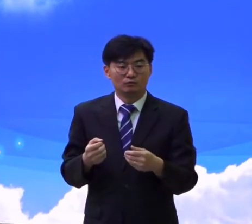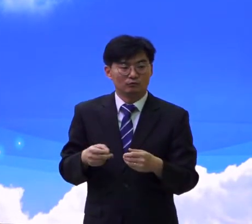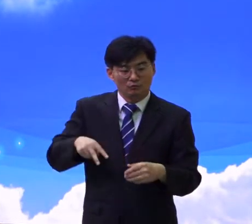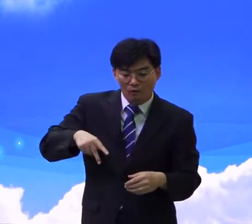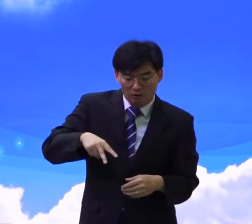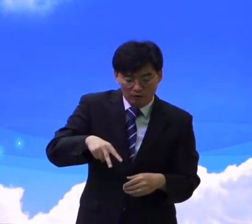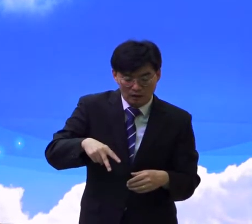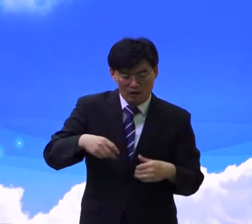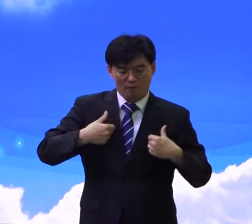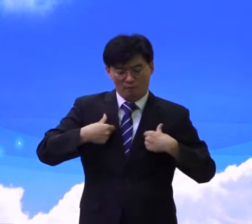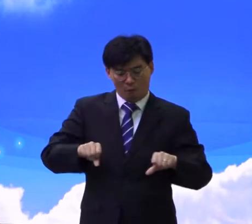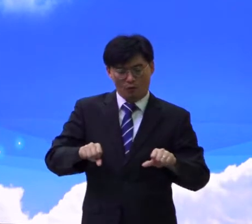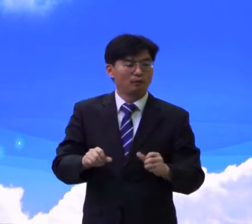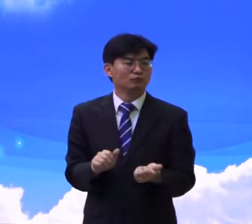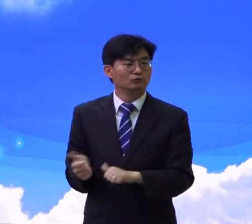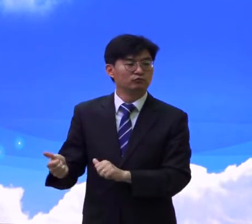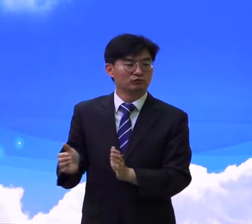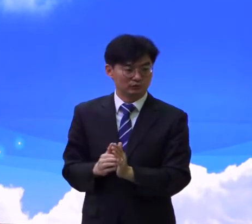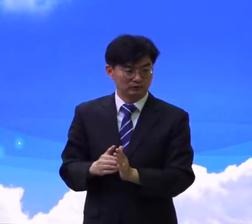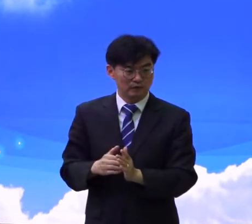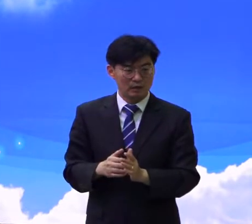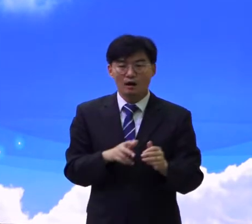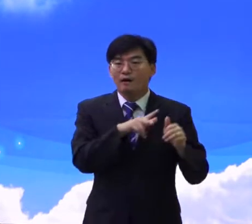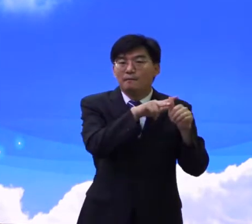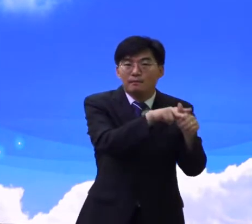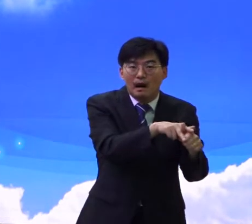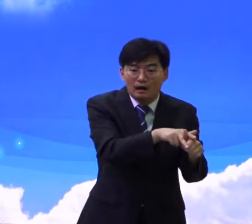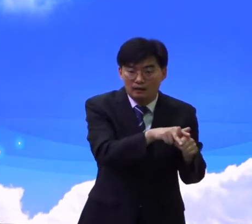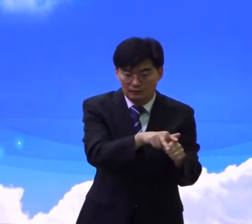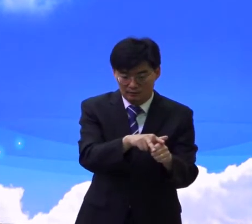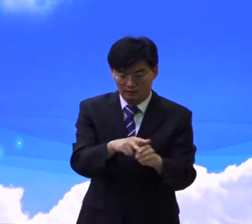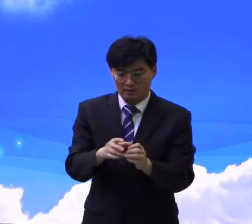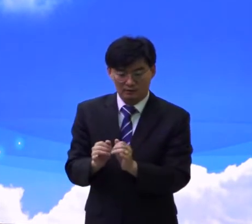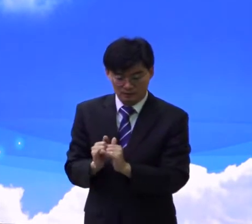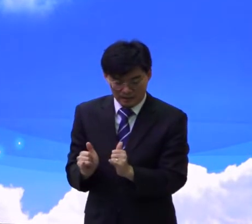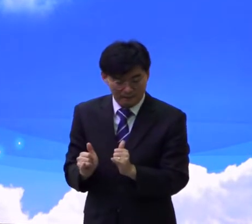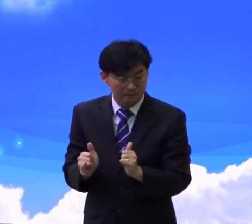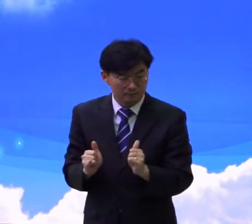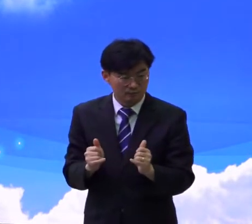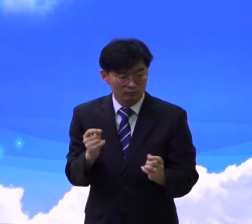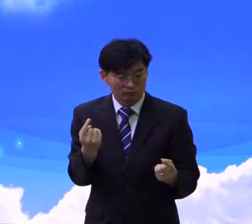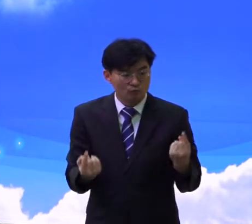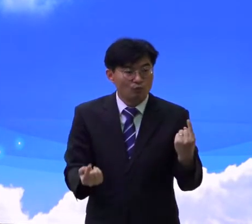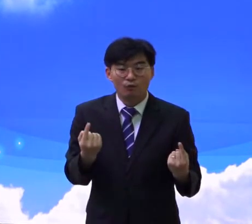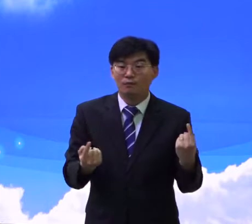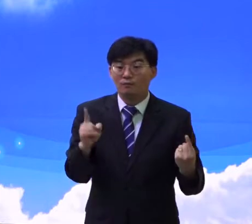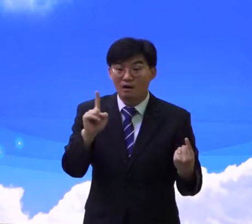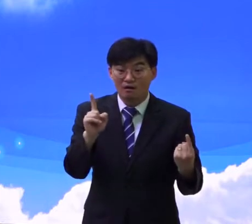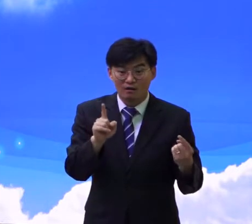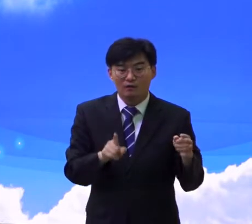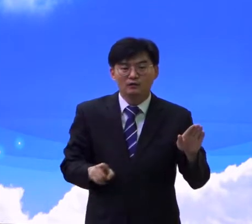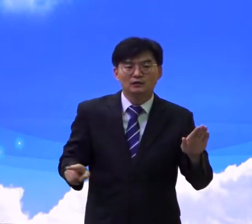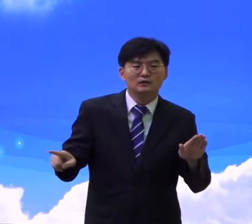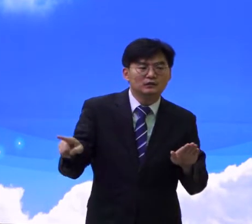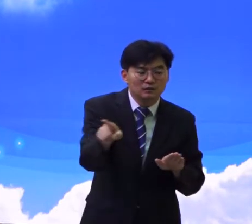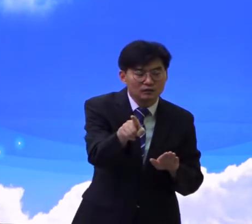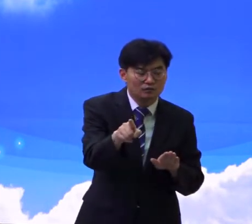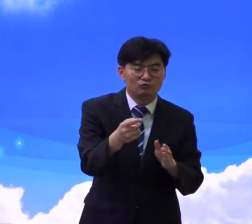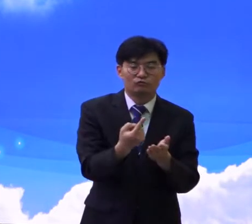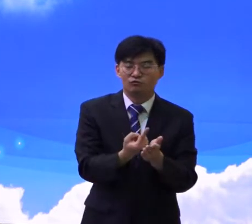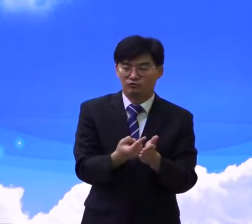예레미야가 앞으로 말과 경주하기 위해서는 지금의 고난, 지금 당하고 있는 그 삶의 고난을